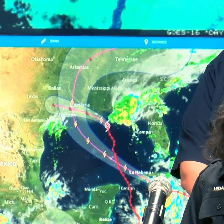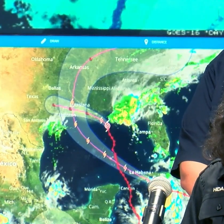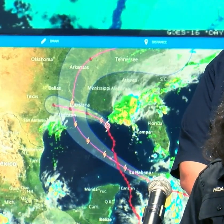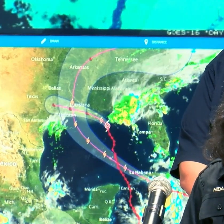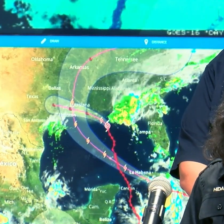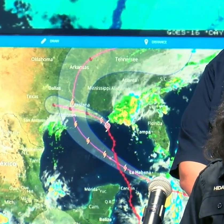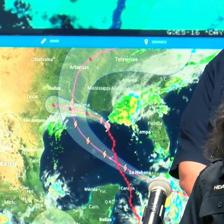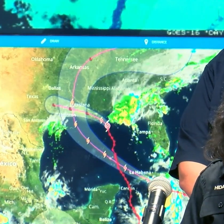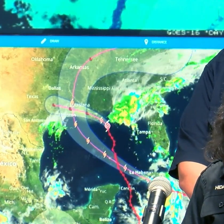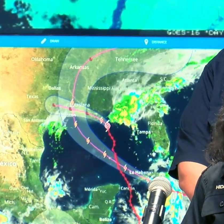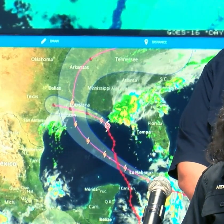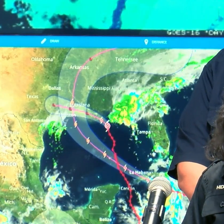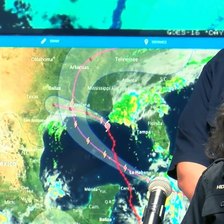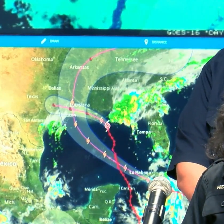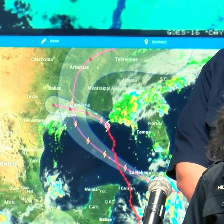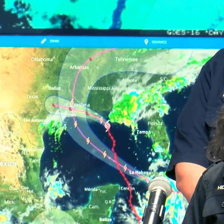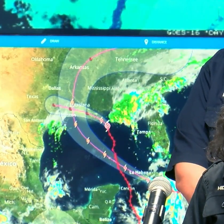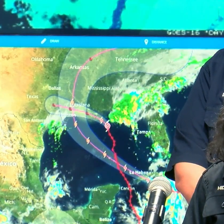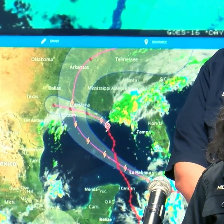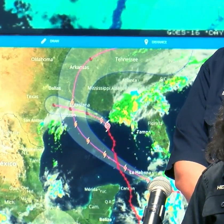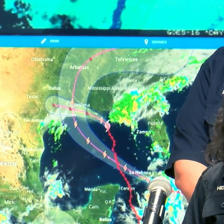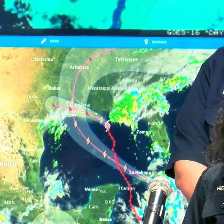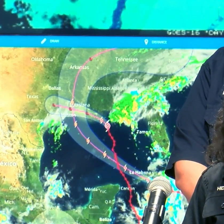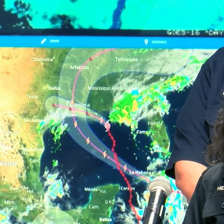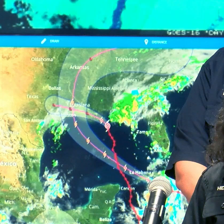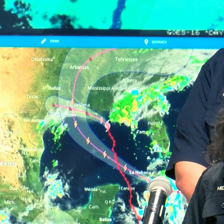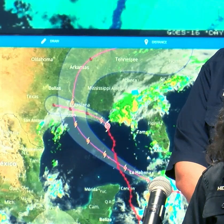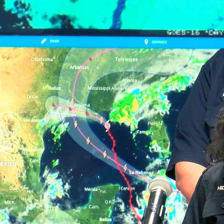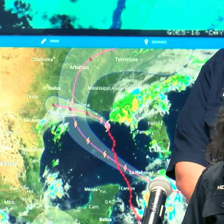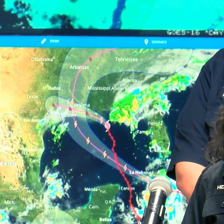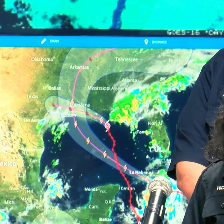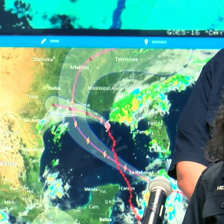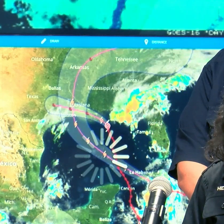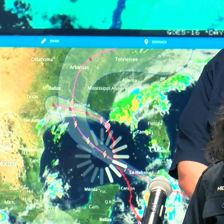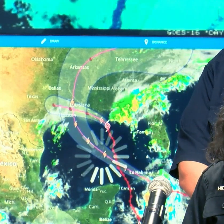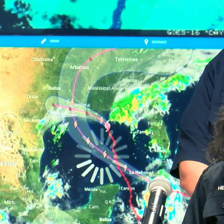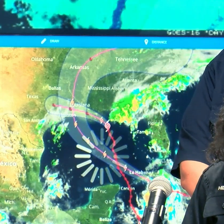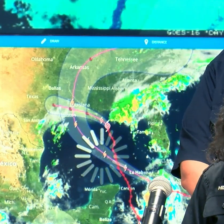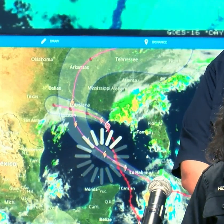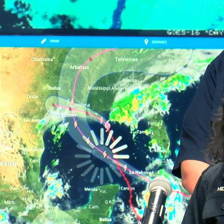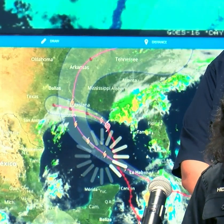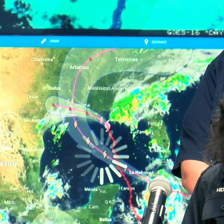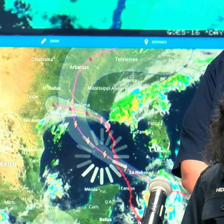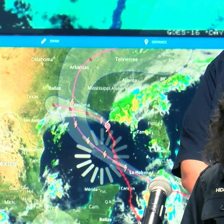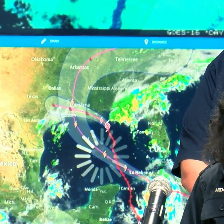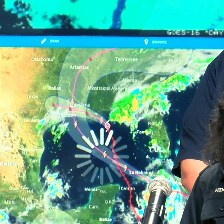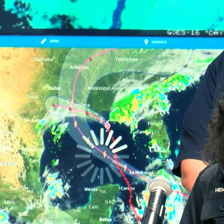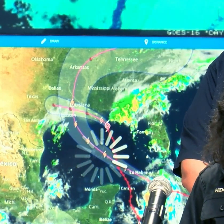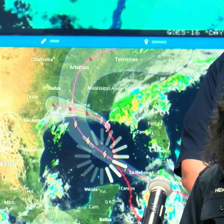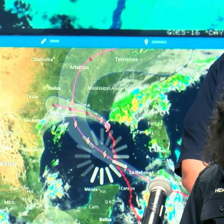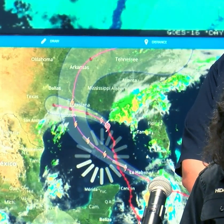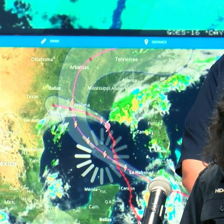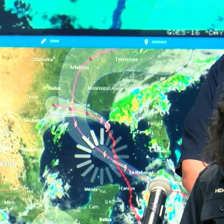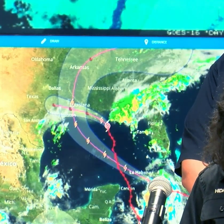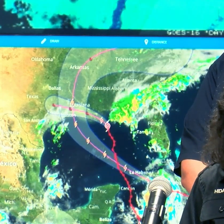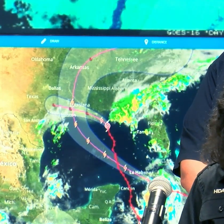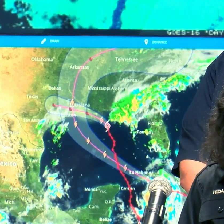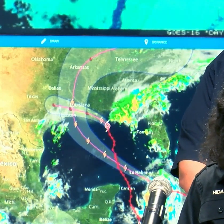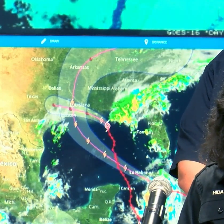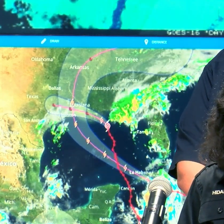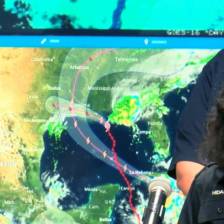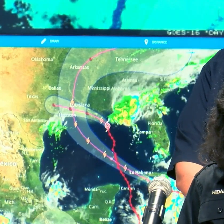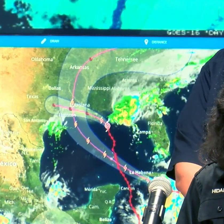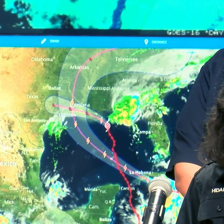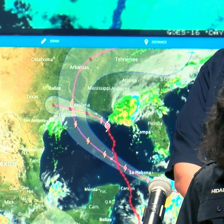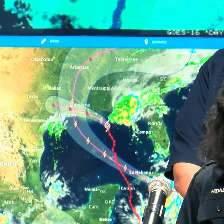de inundaciones en la costa, dado a las olas y el agua de la costa. Entonces,